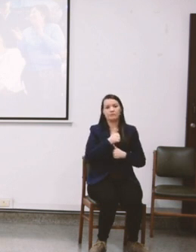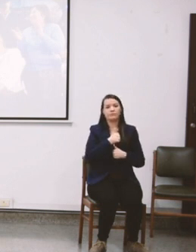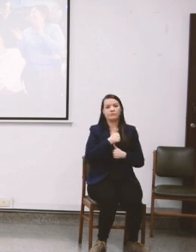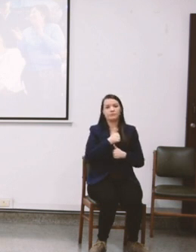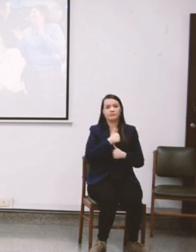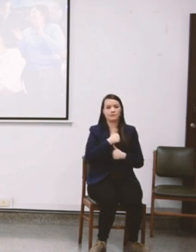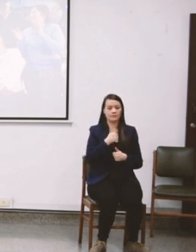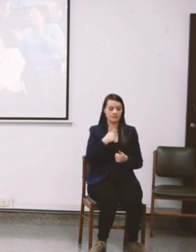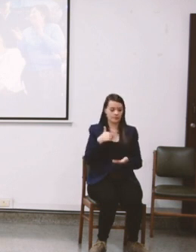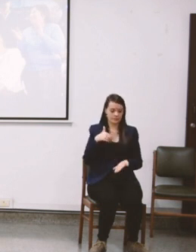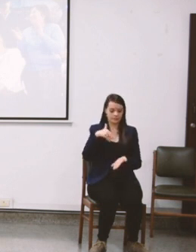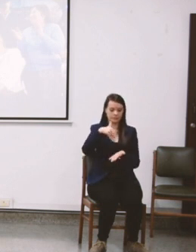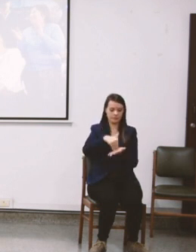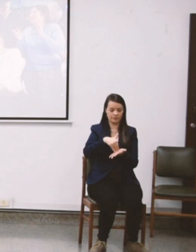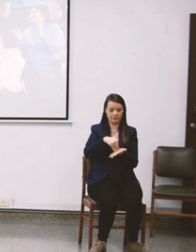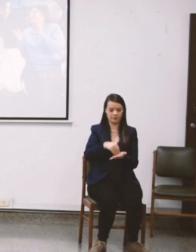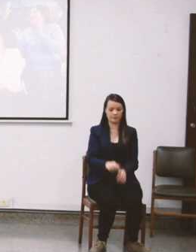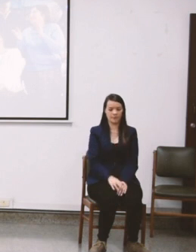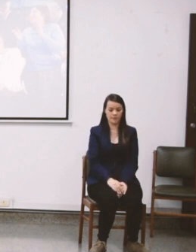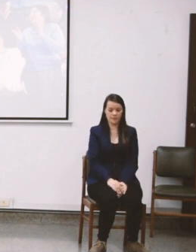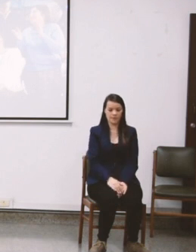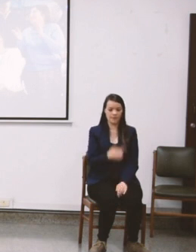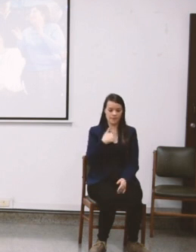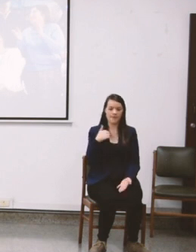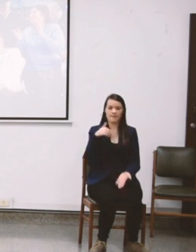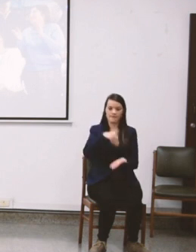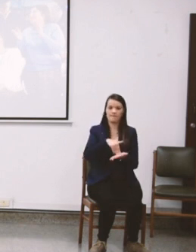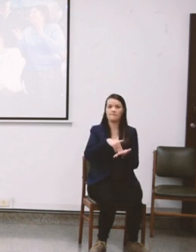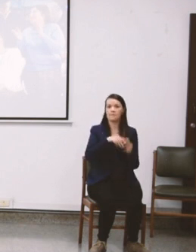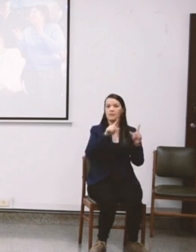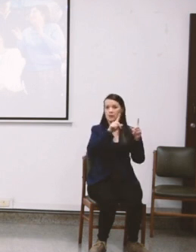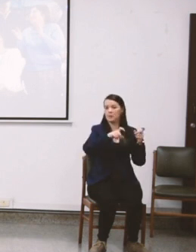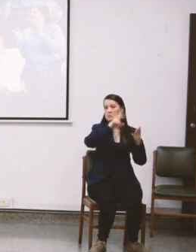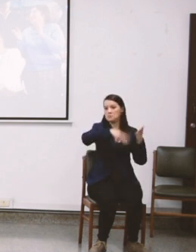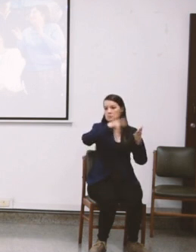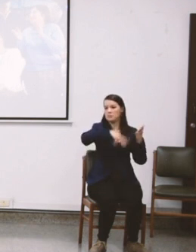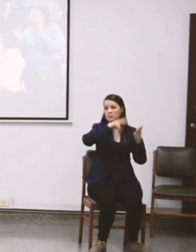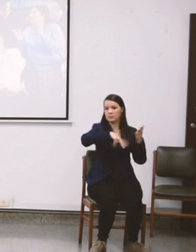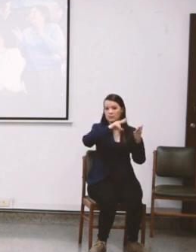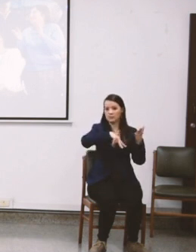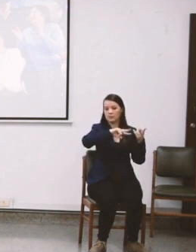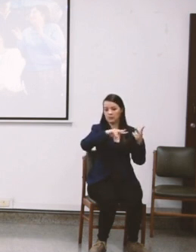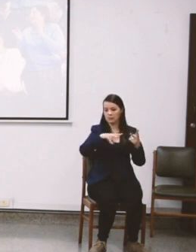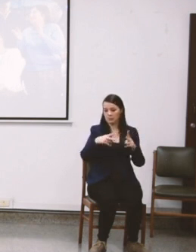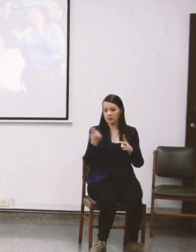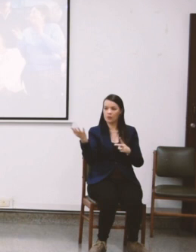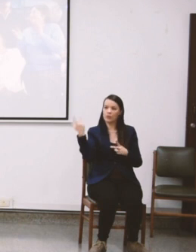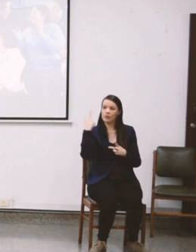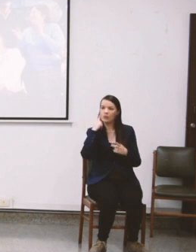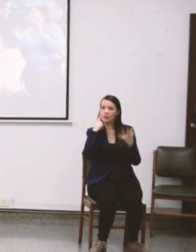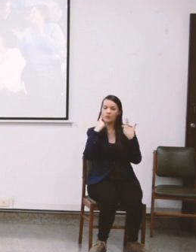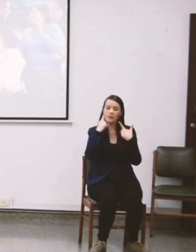también como la postura de saber que leí mucho sobre el tema y que ahora quiero escuchar, digamos, quién